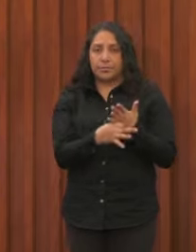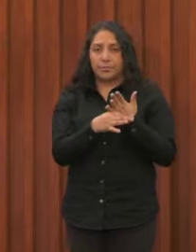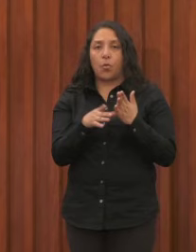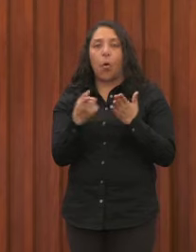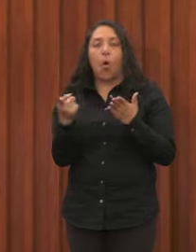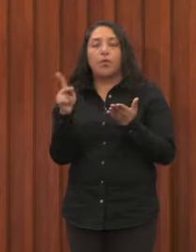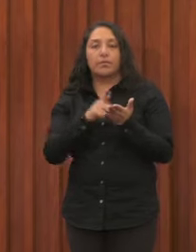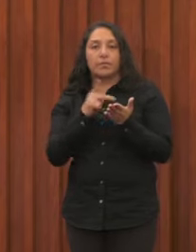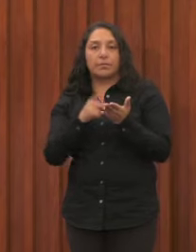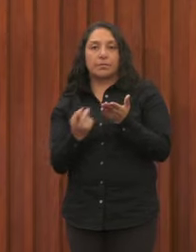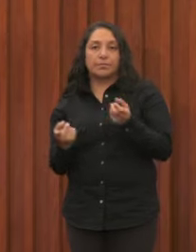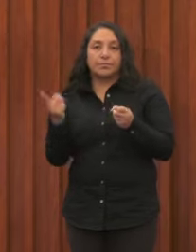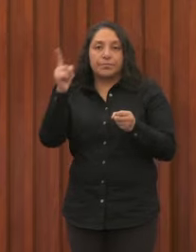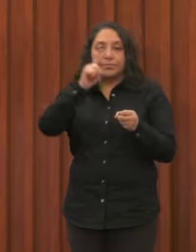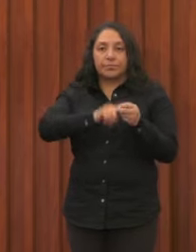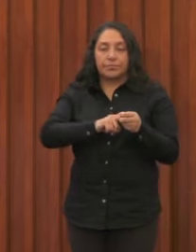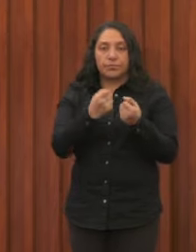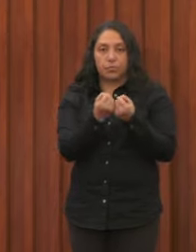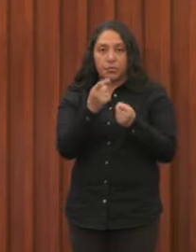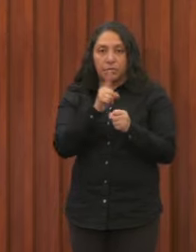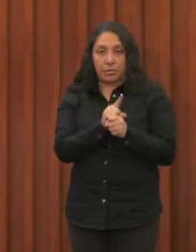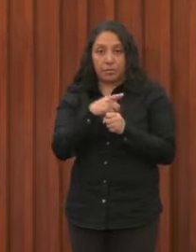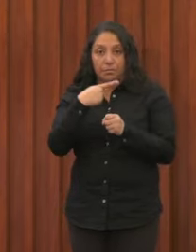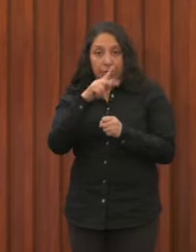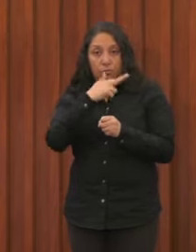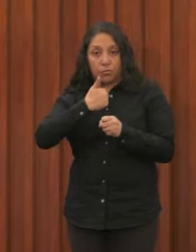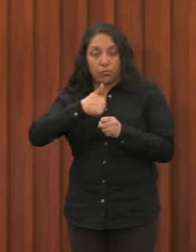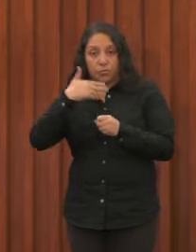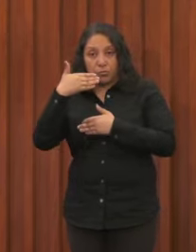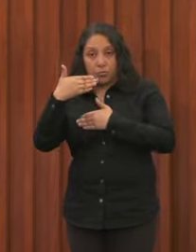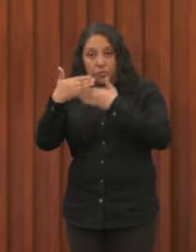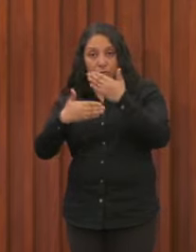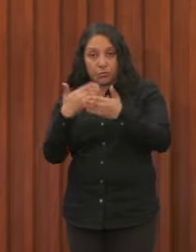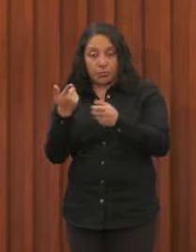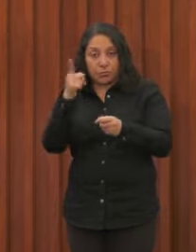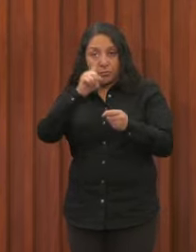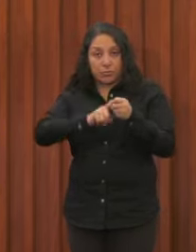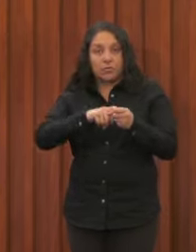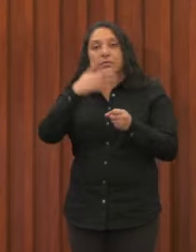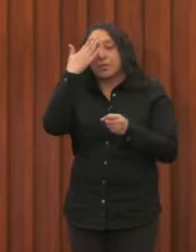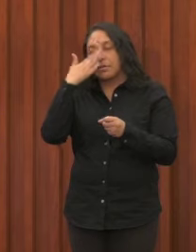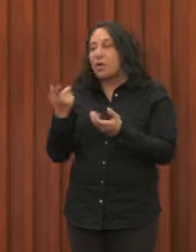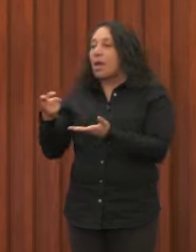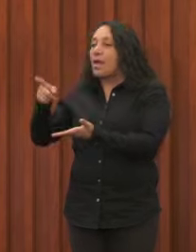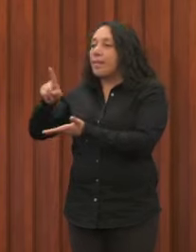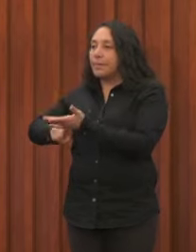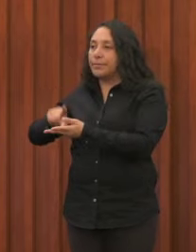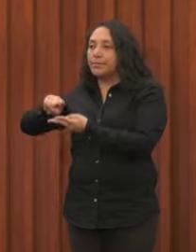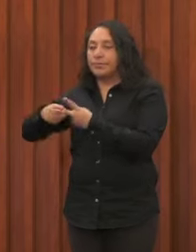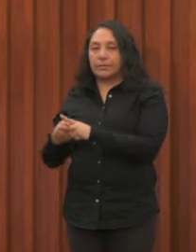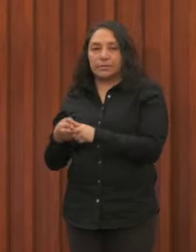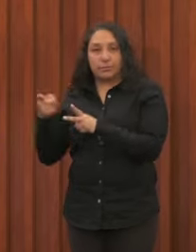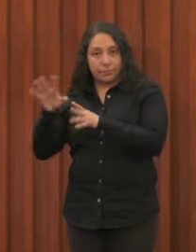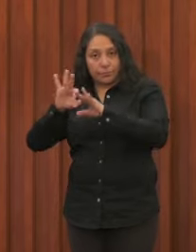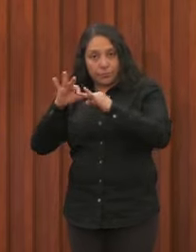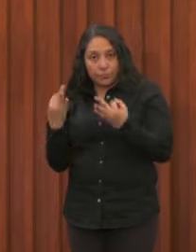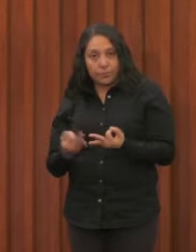reinserción. Pero los procesos de reinserción sabemos serán desde que están adentro. Y en esa lógica el trabajo